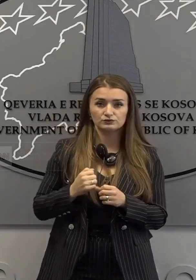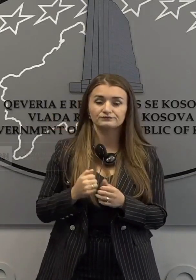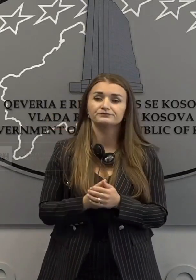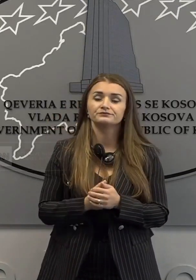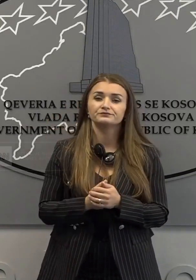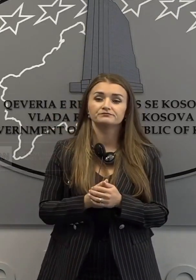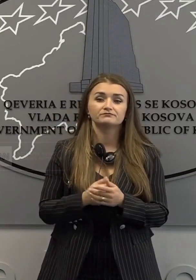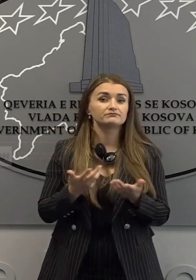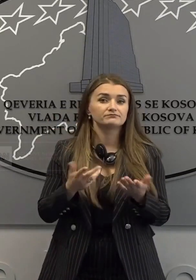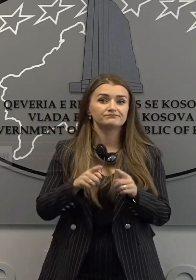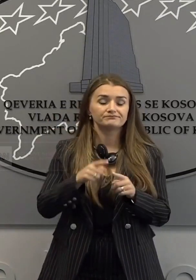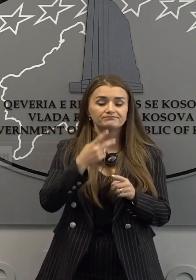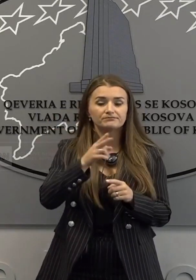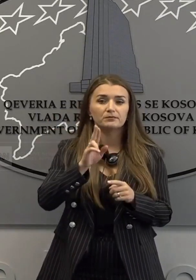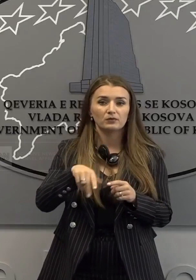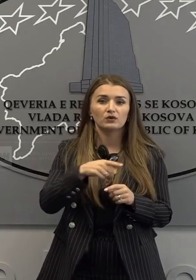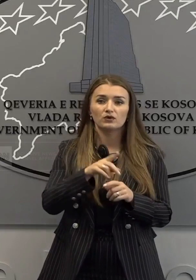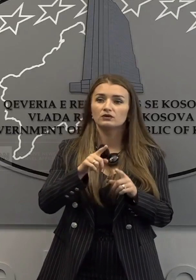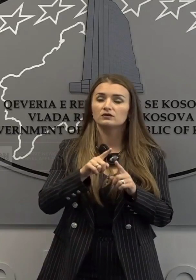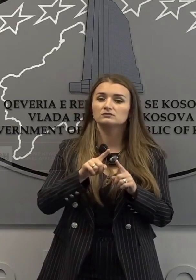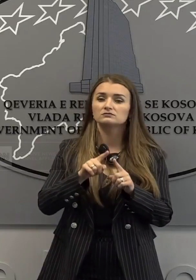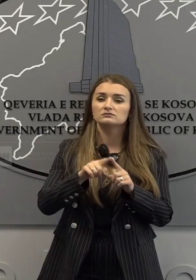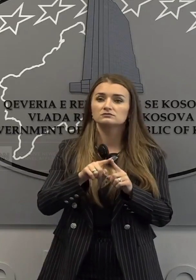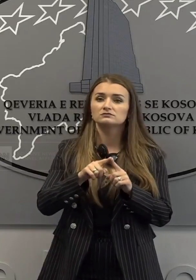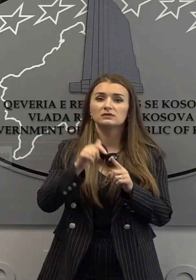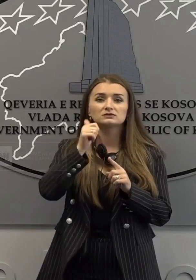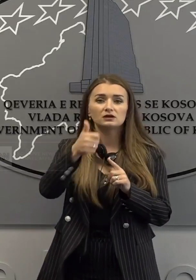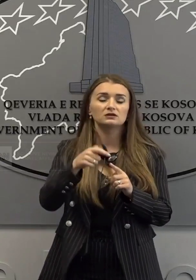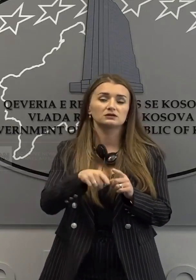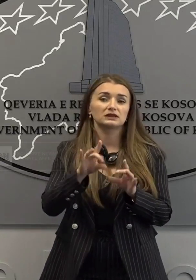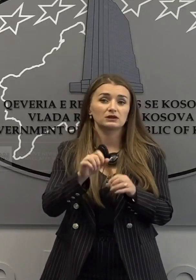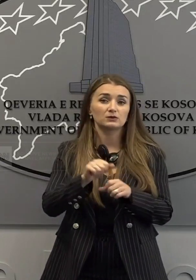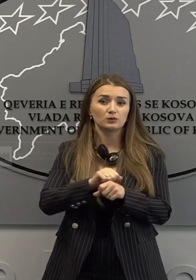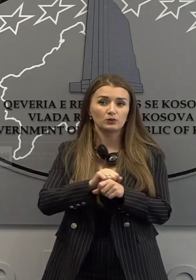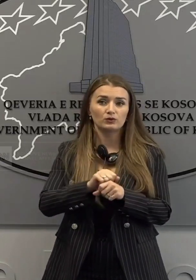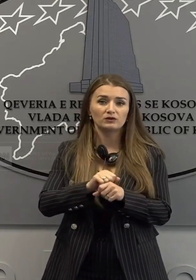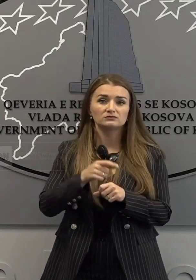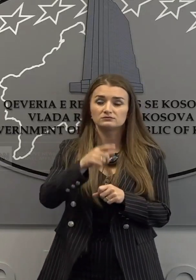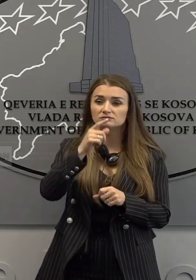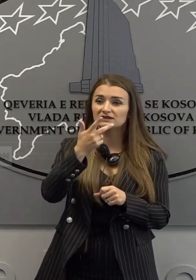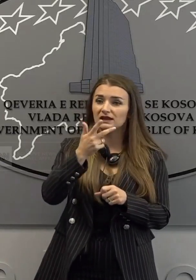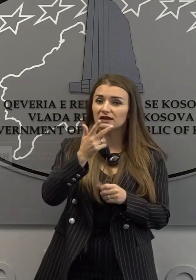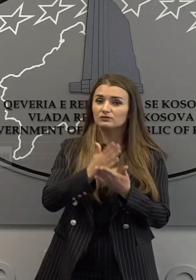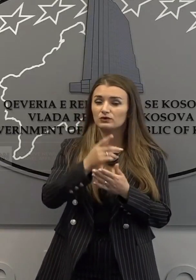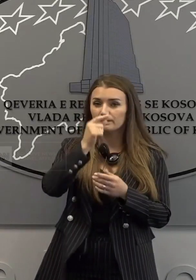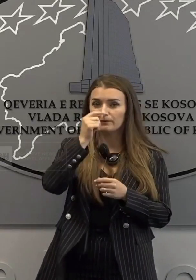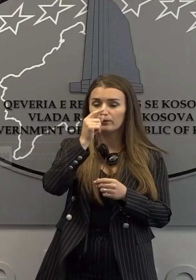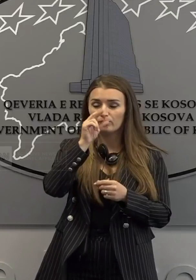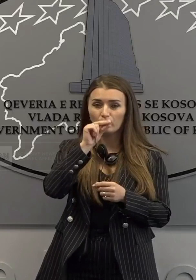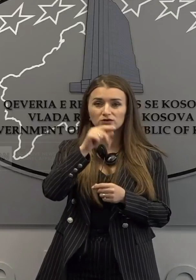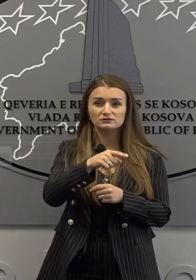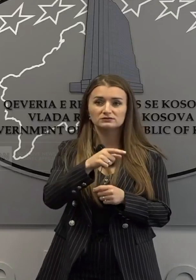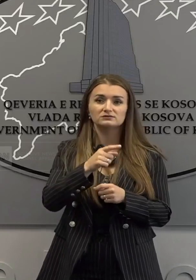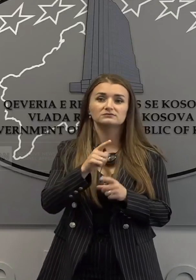bën 10 muaj të rëmbimit të tre policëve tonë, Beqir Sefës, Rifat Zekës edhe